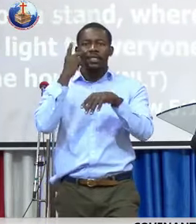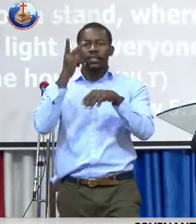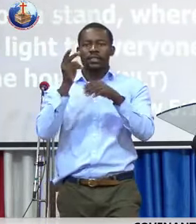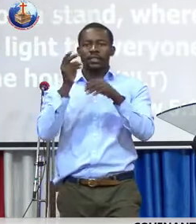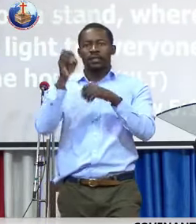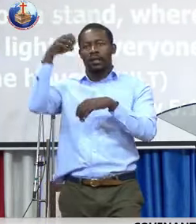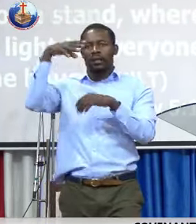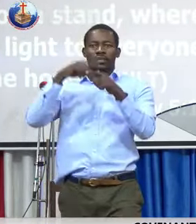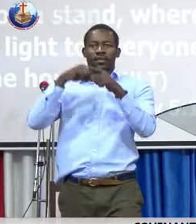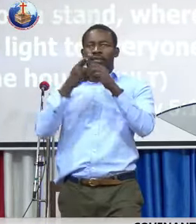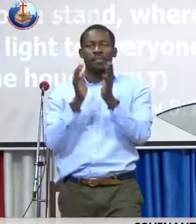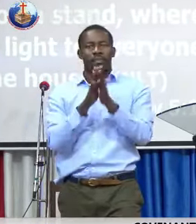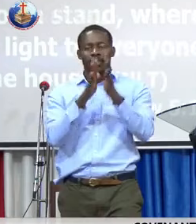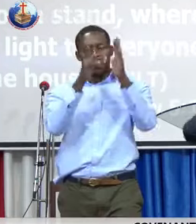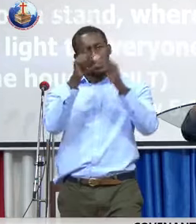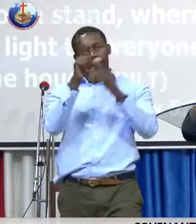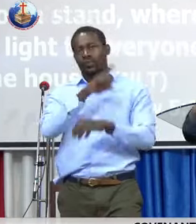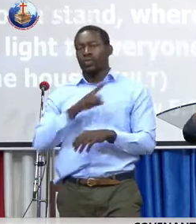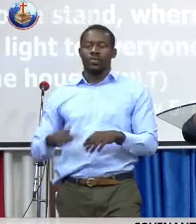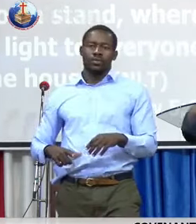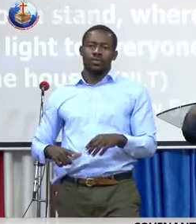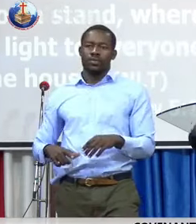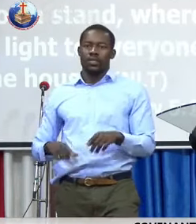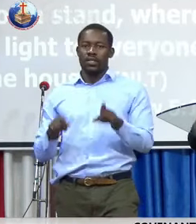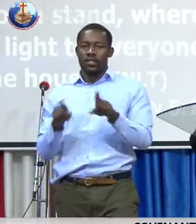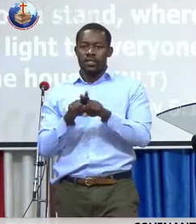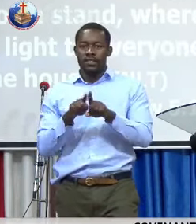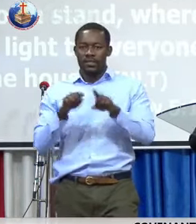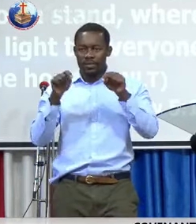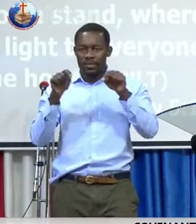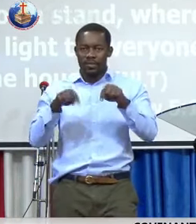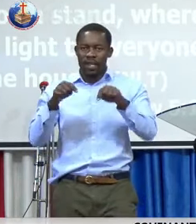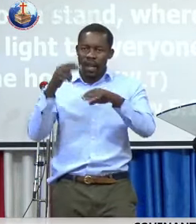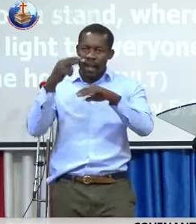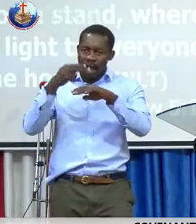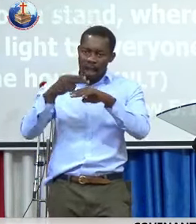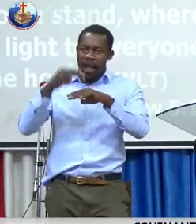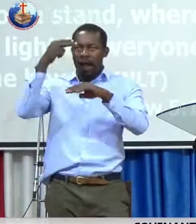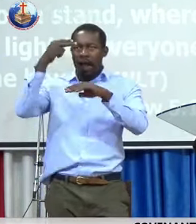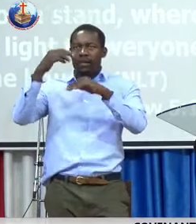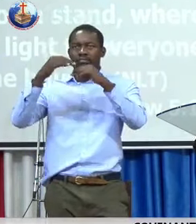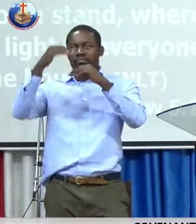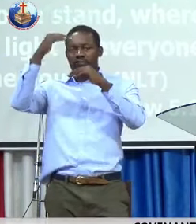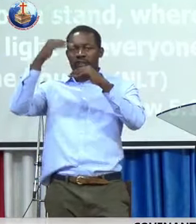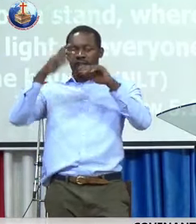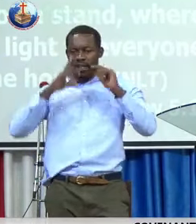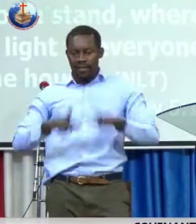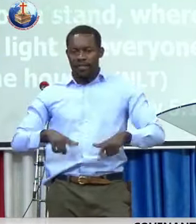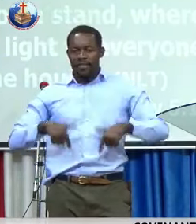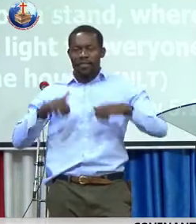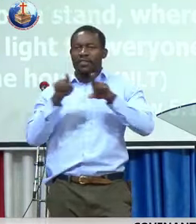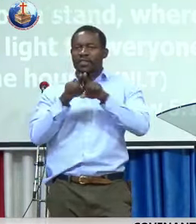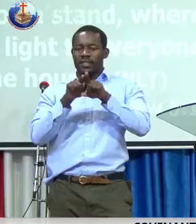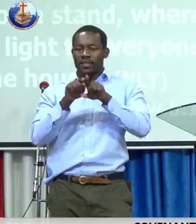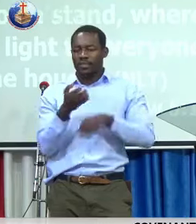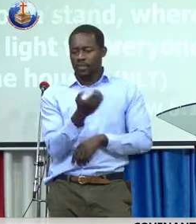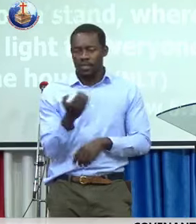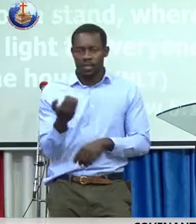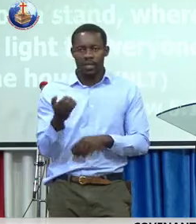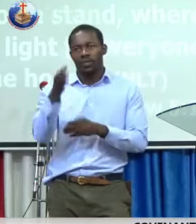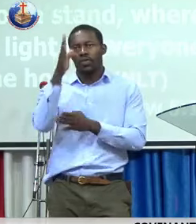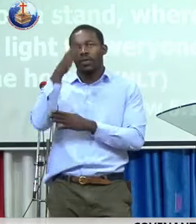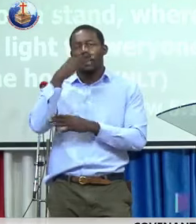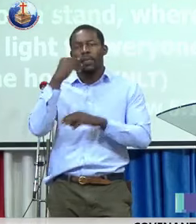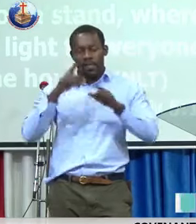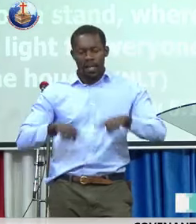hiyo watamtukuza Mungu Baba. And we are meant to have a higher standard for living as the children of God. Na tumekusudiwa kuwa na kiwango cha juu cha